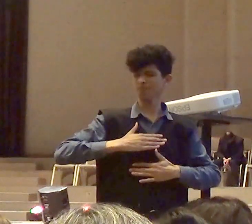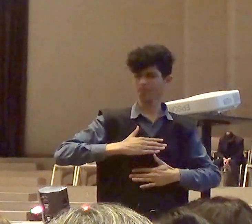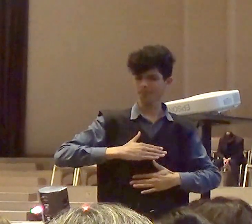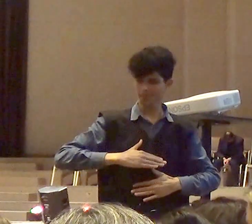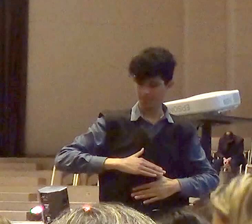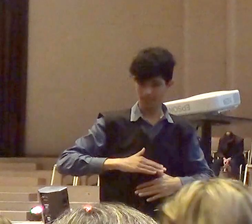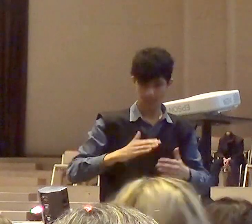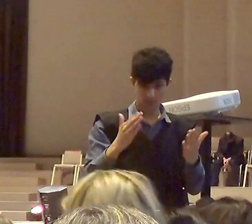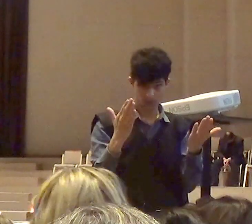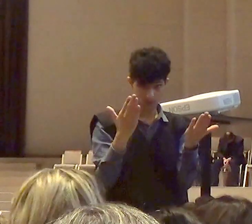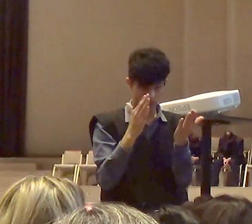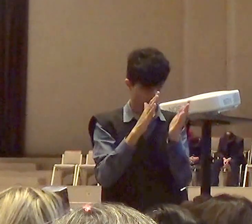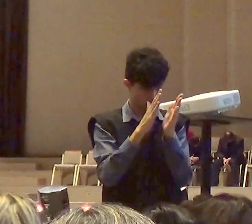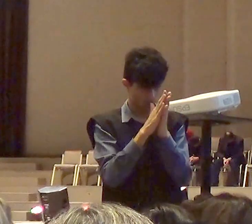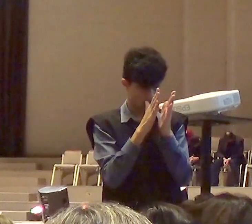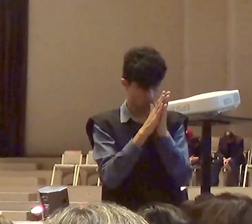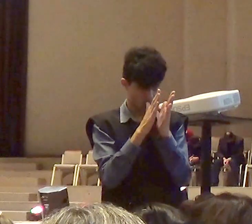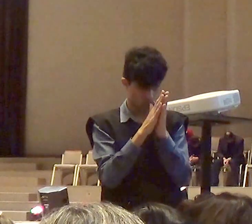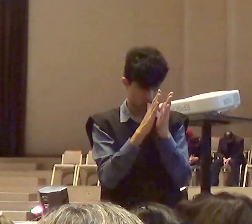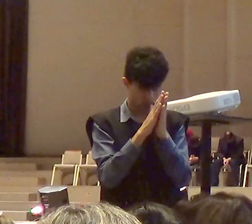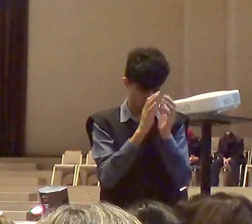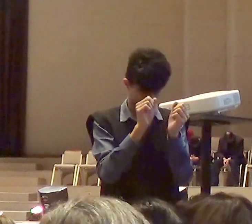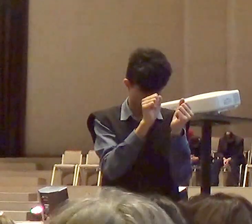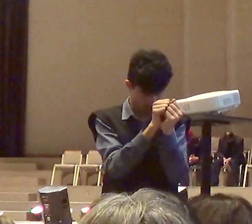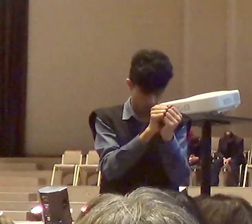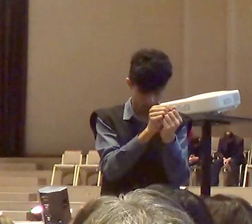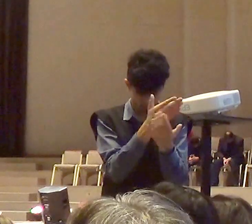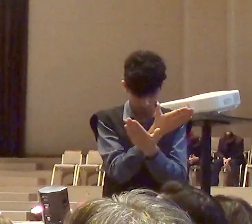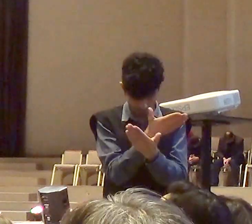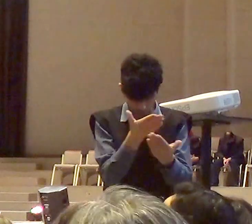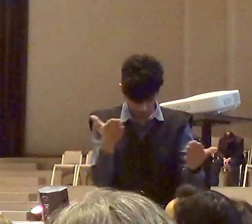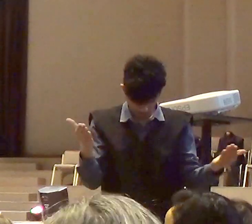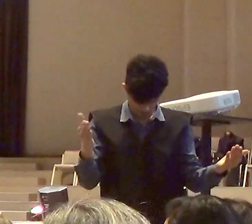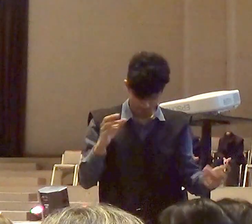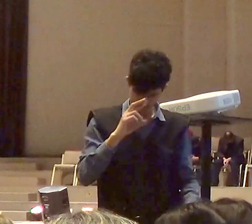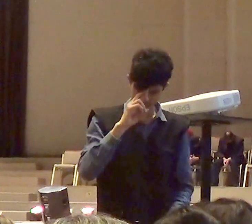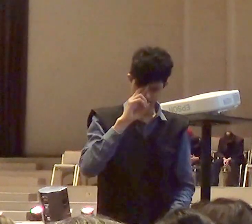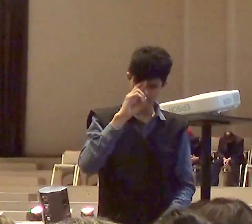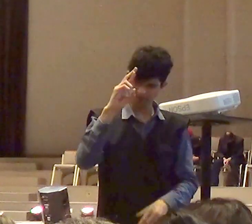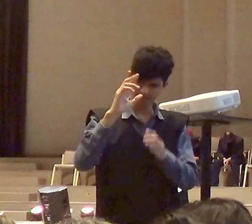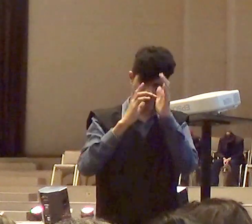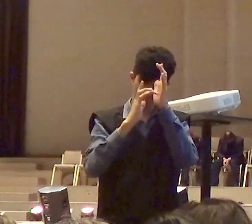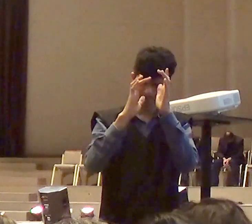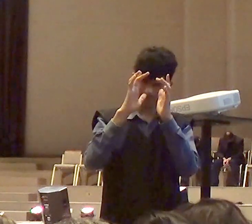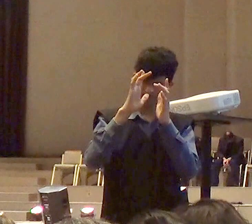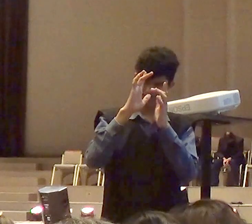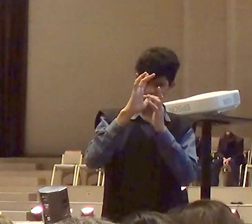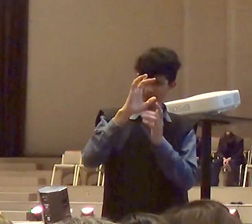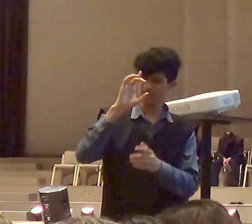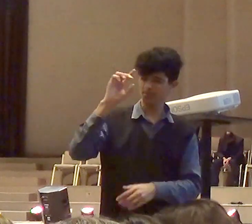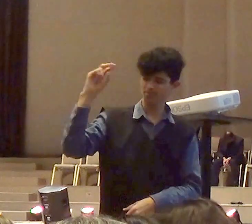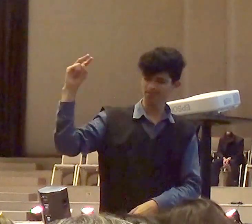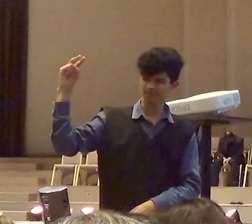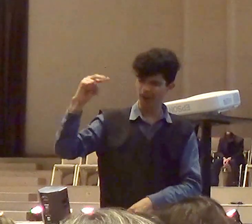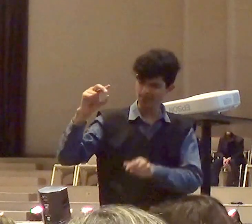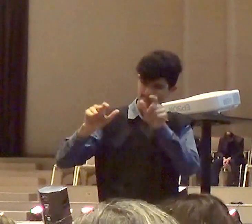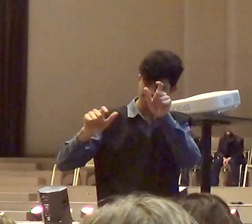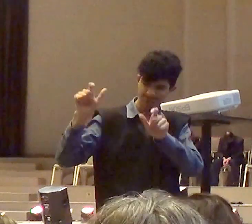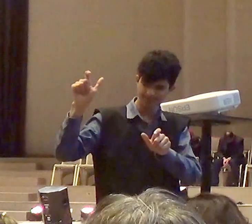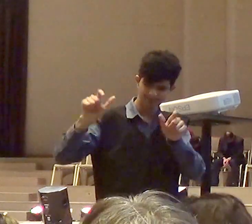agora eu quero orar por você posso orar Senhor Jesus tu conhece o coração desse povo que tá